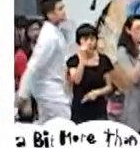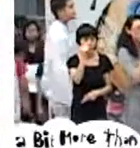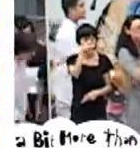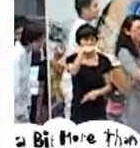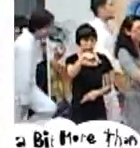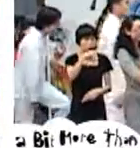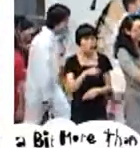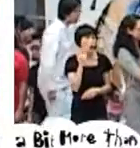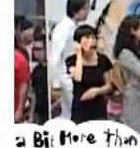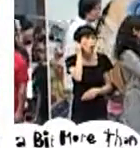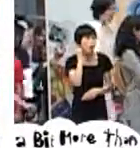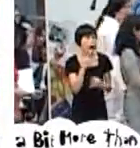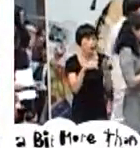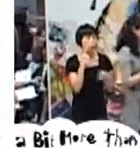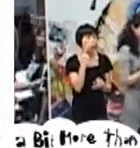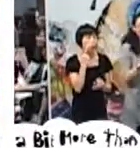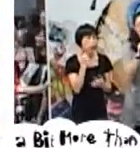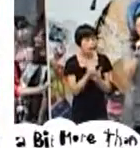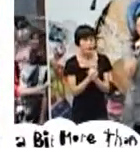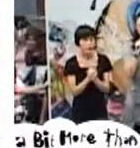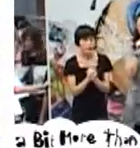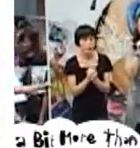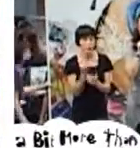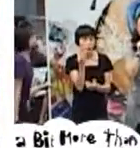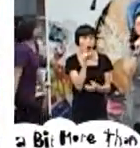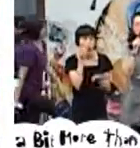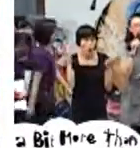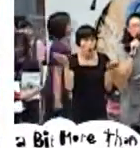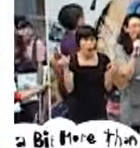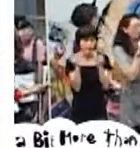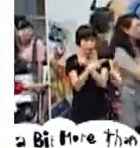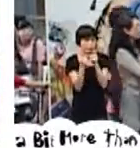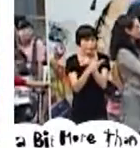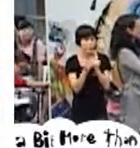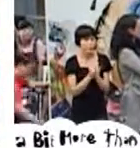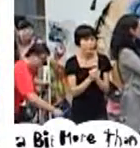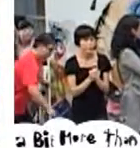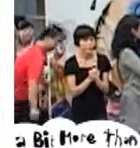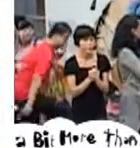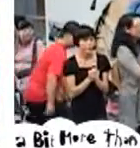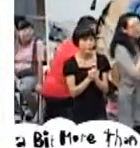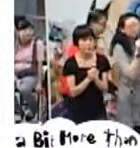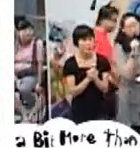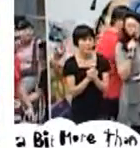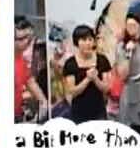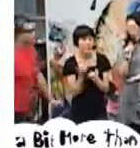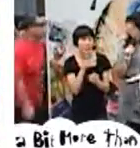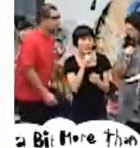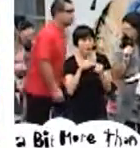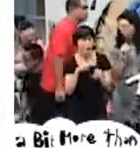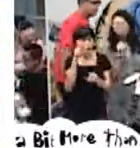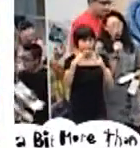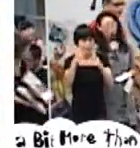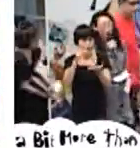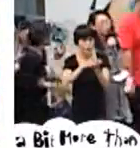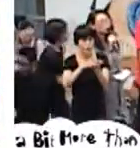代表 Judy 唐蓮娜，火鳥藝團嘅代表何子康同埋吳思佩，另外仲有一人一